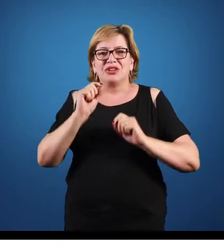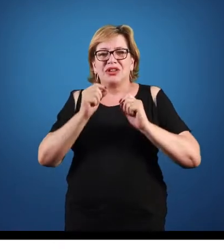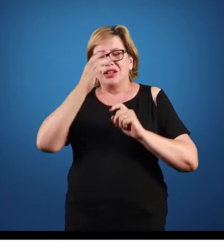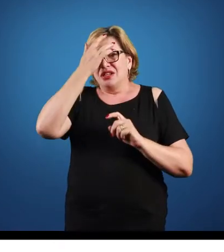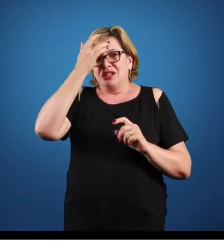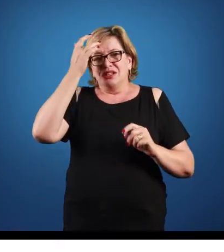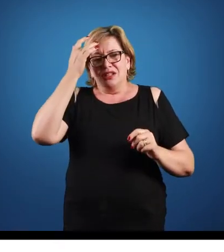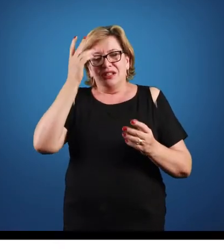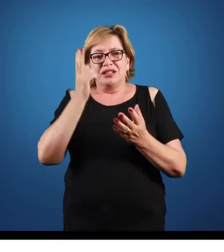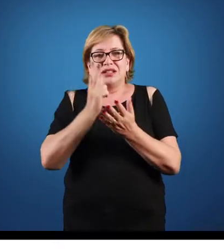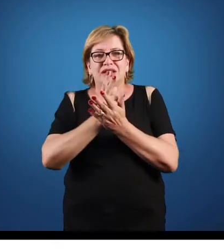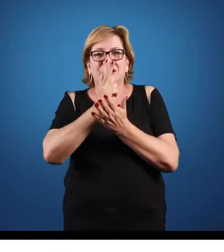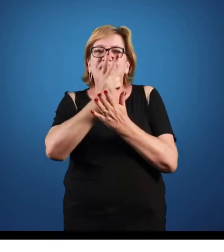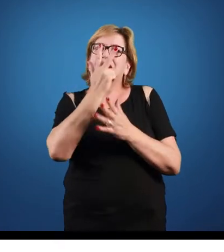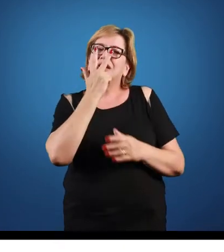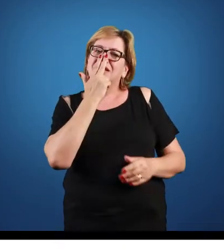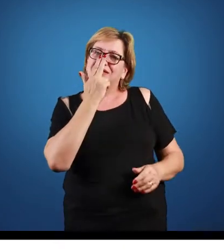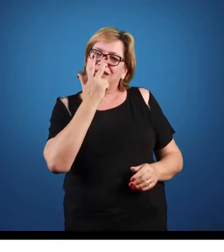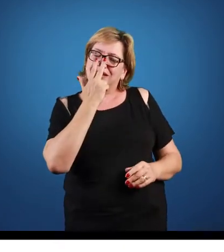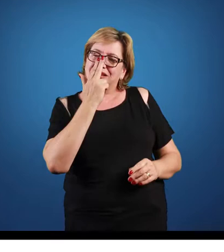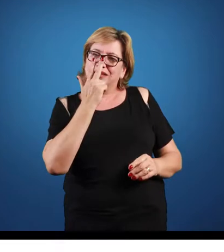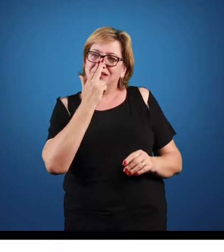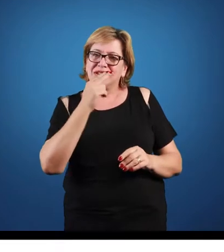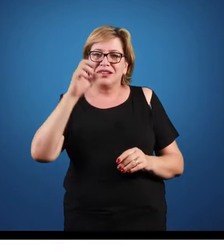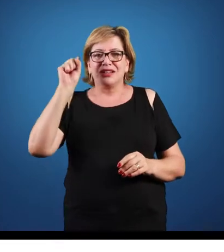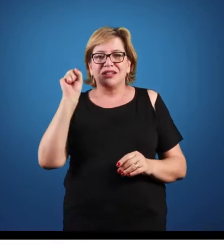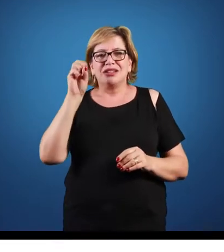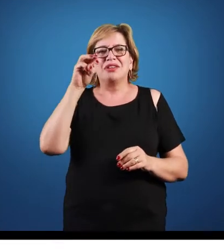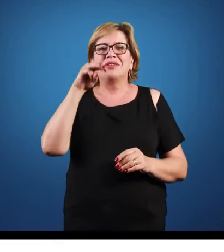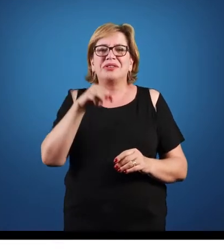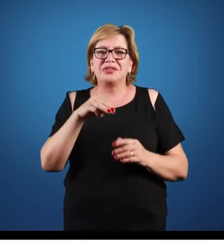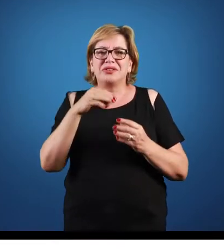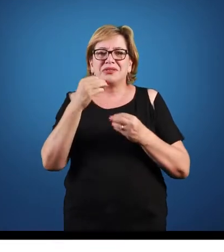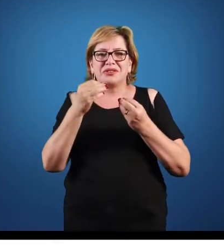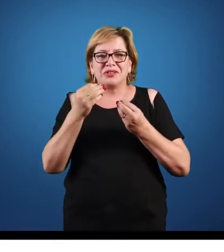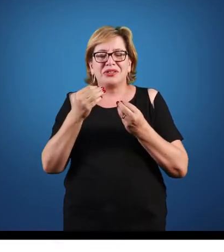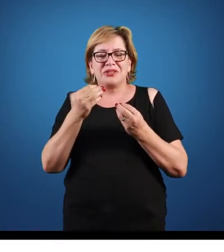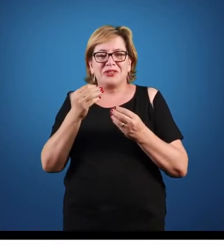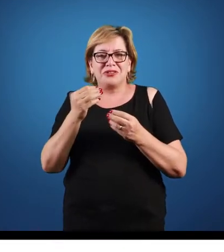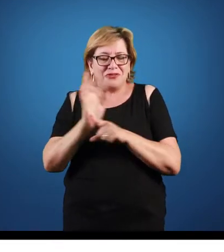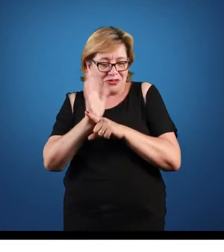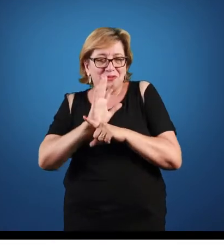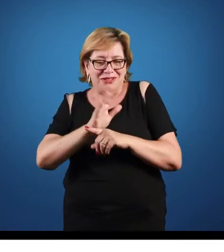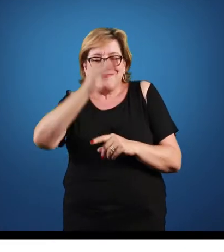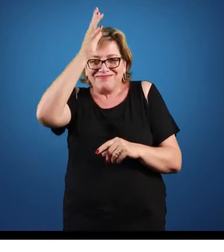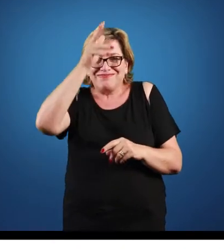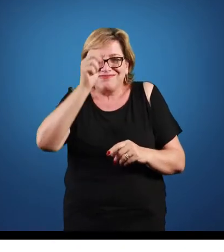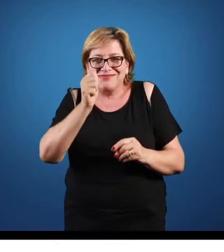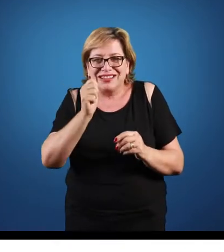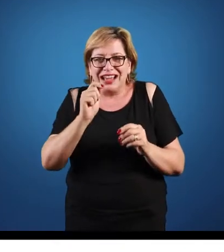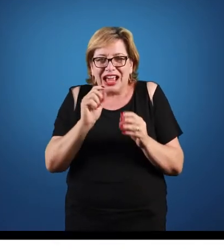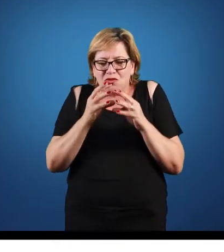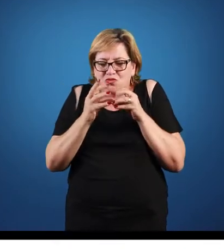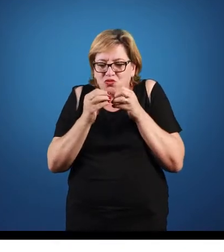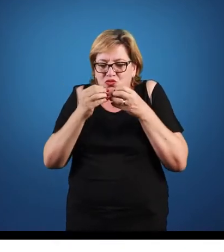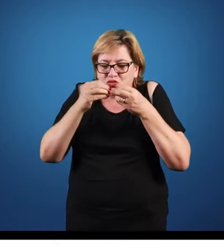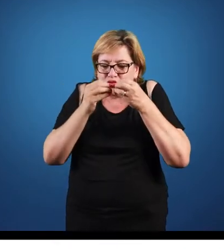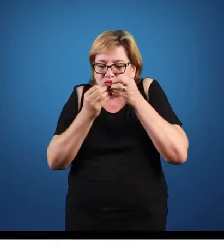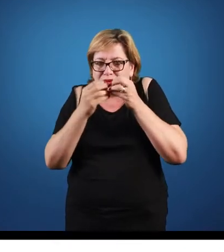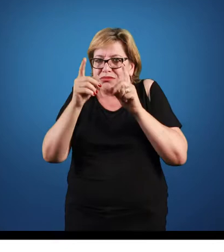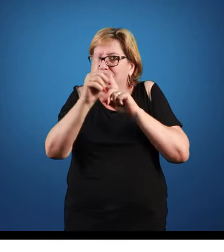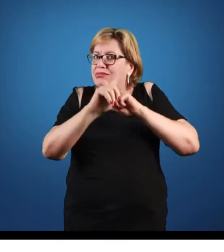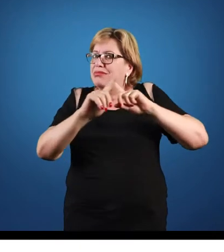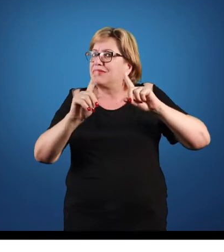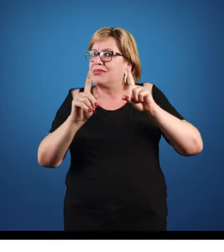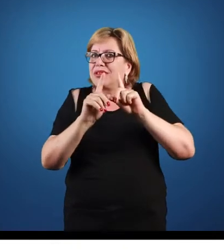acham o pessoal realmente acha que há um stop motion a fundaç galinhas pelo que eu falei aqui é tudo feito de massinha e na verdade não é